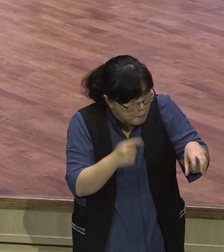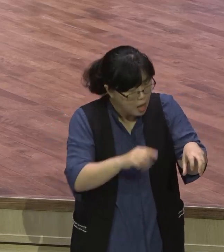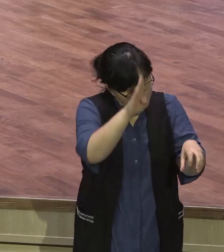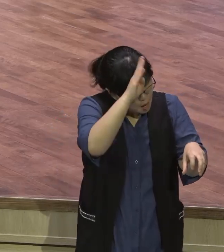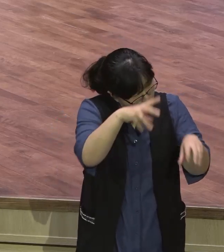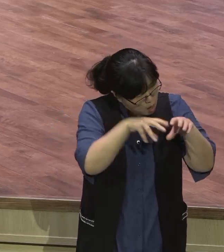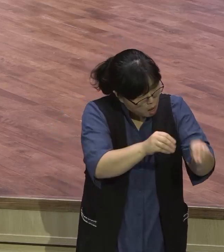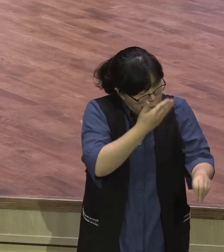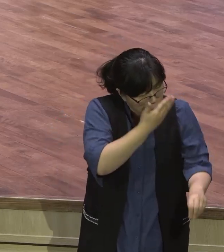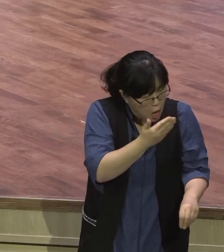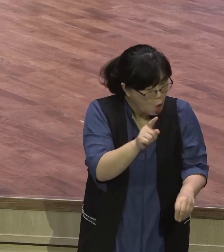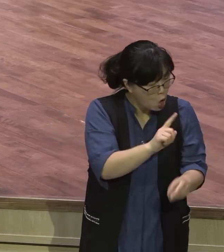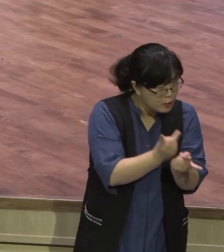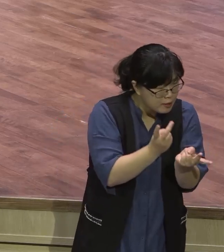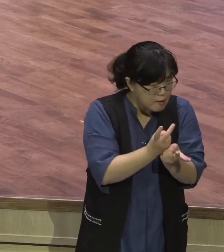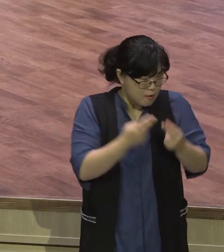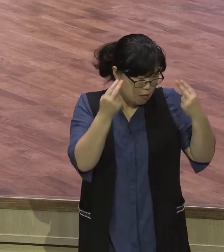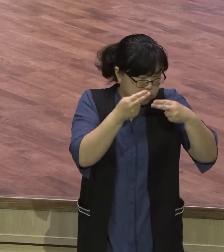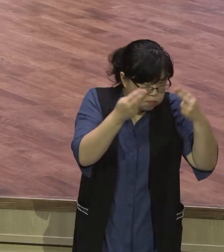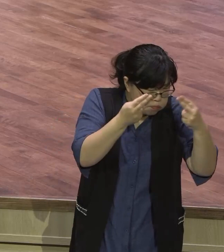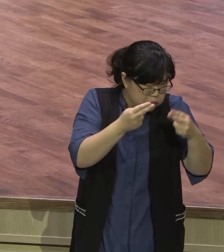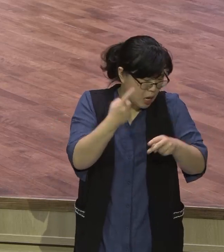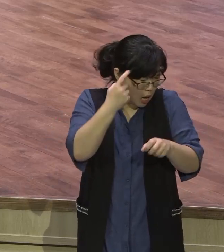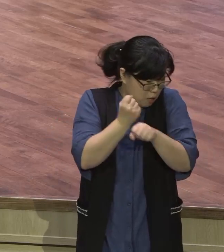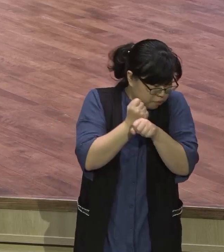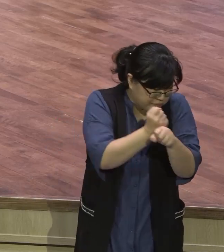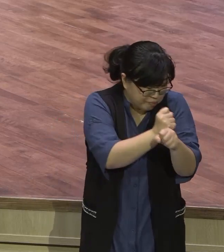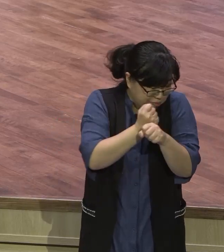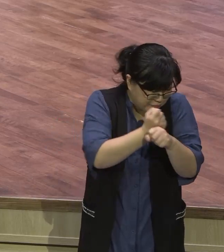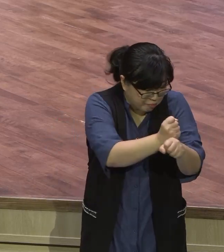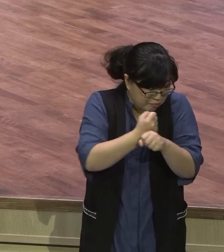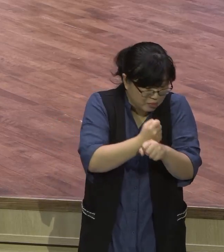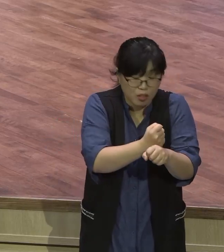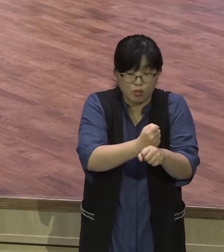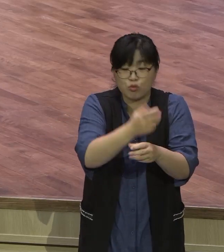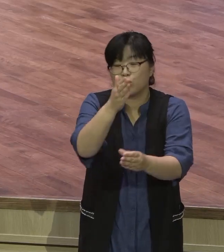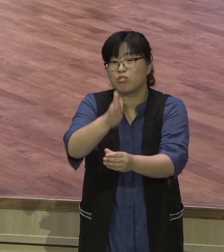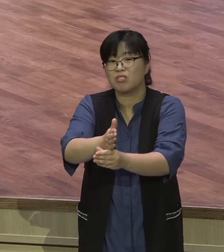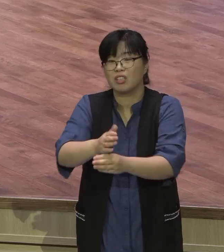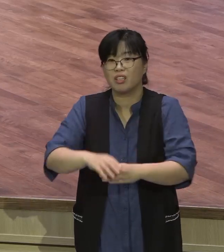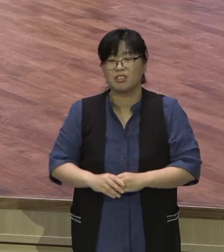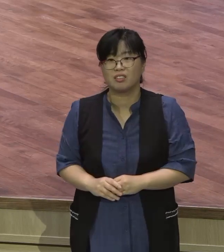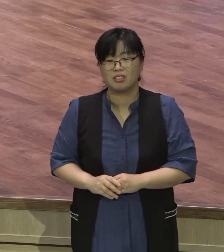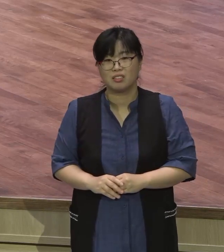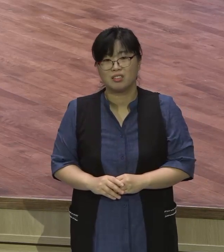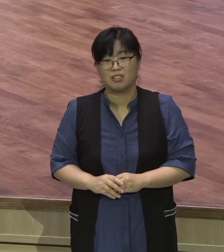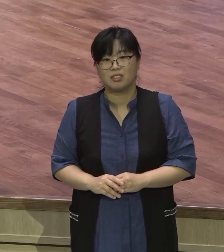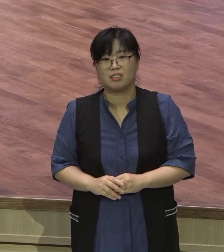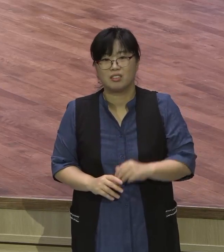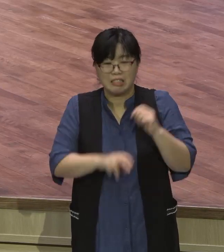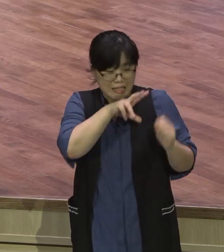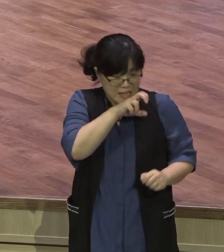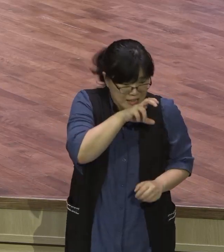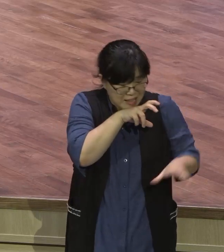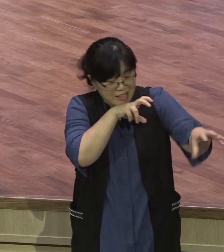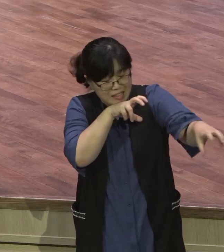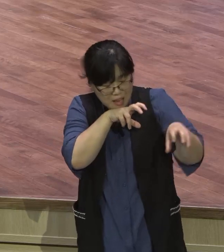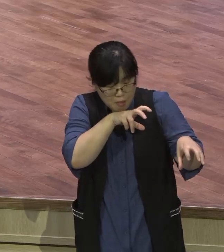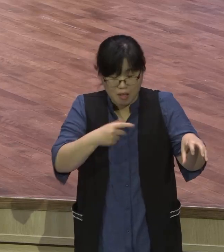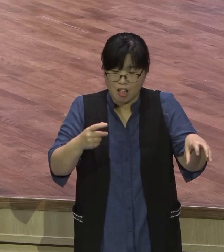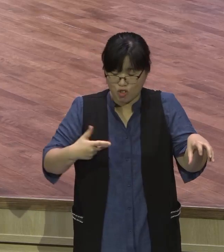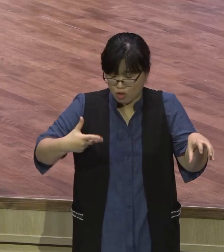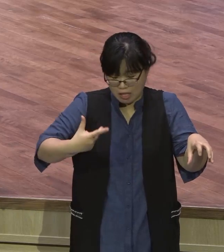들어있으면 눈에 불을 켜고 막 그냥 급하니까 짐승을 통해서 테스트 안하고 사람 등에 바로 해가지고 이거 지금 무슨 일이 벌어질지